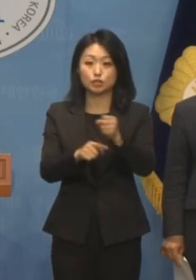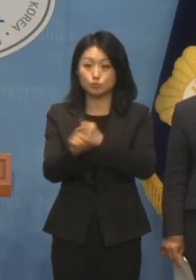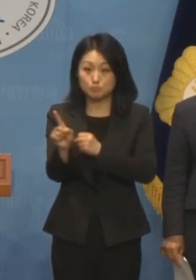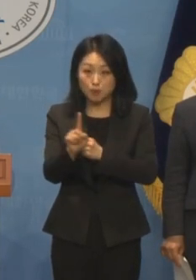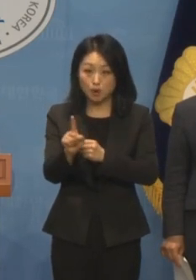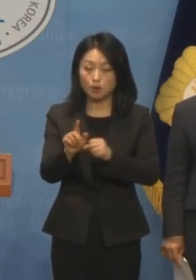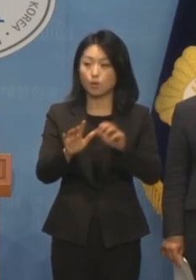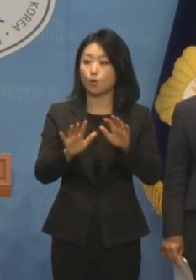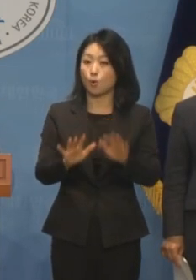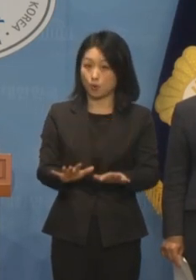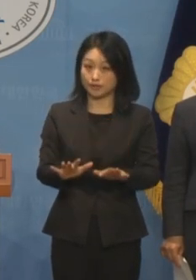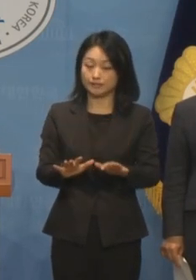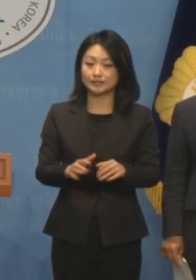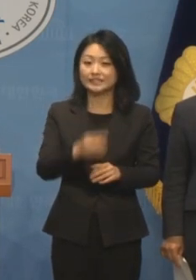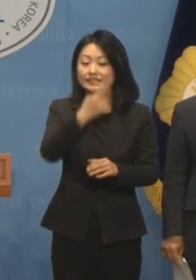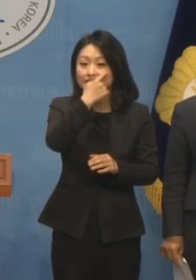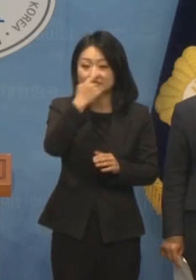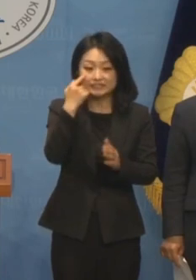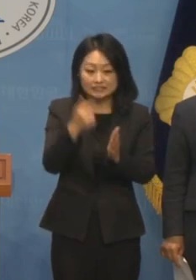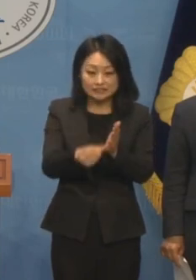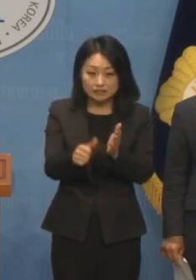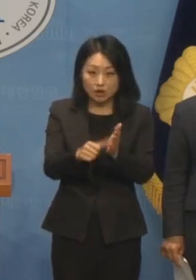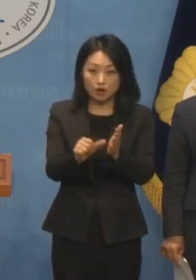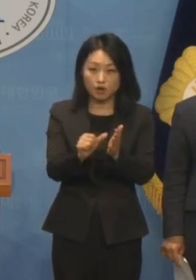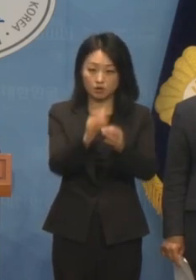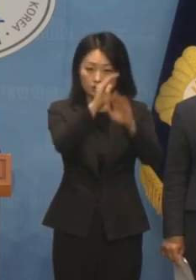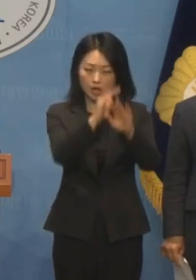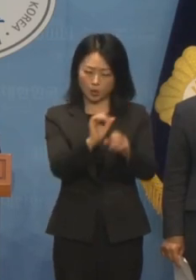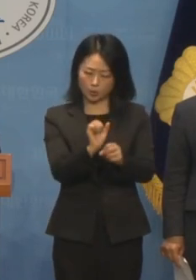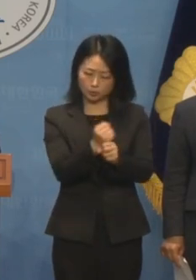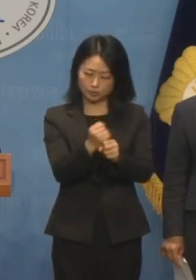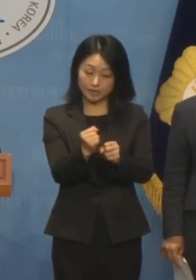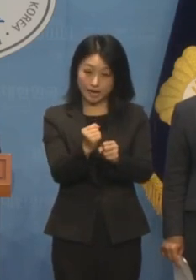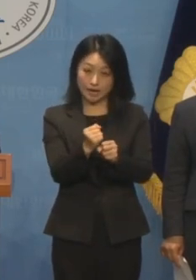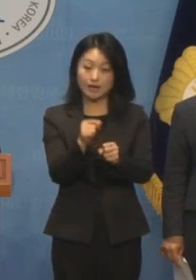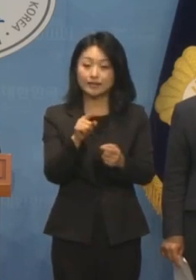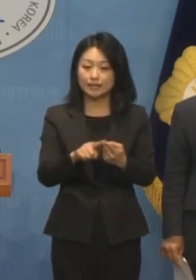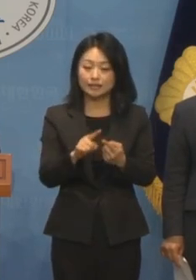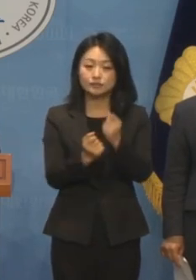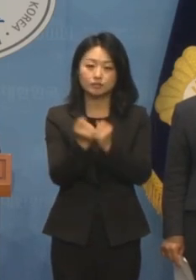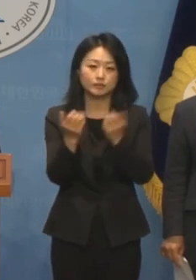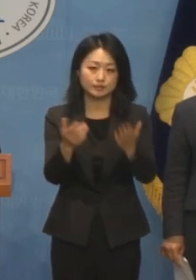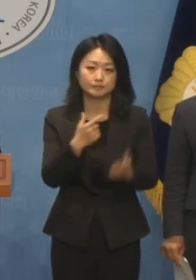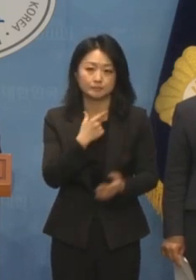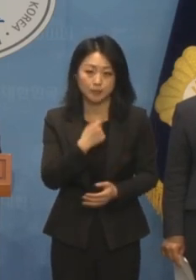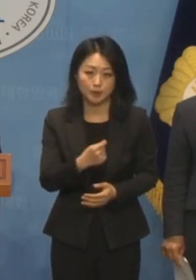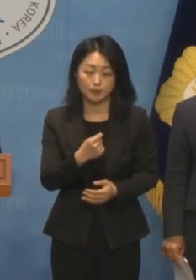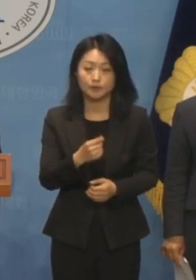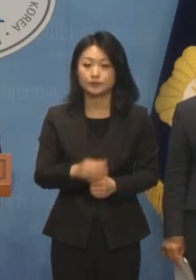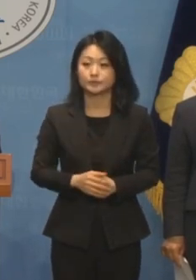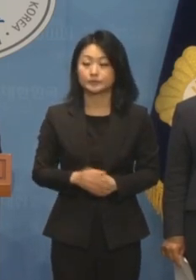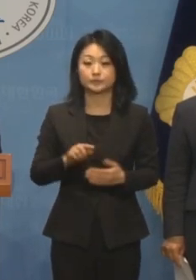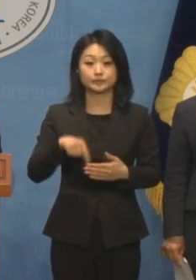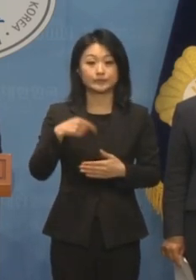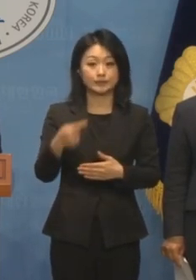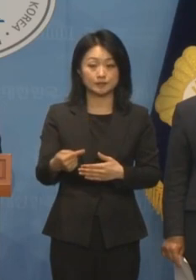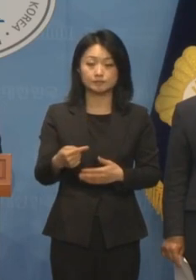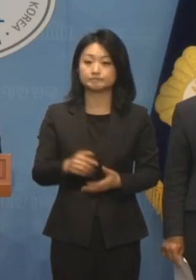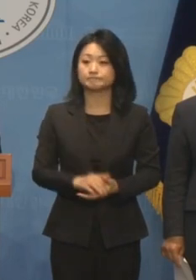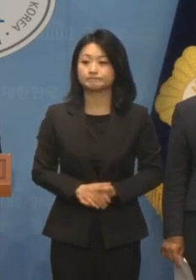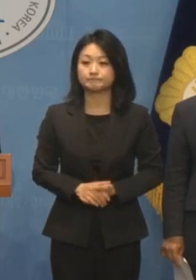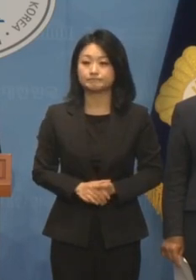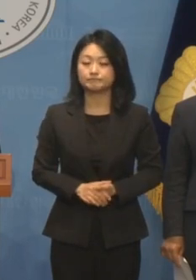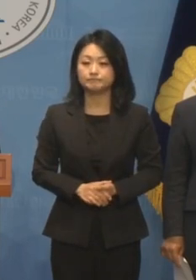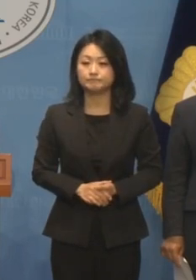네 번째로 말씀하신 증거 기록을 조작한 내용을 가지고 회견을 하는데요. 이어서